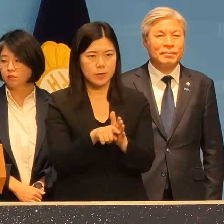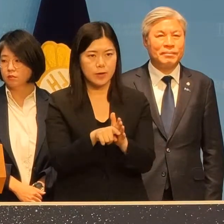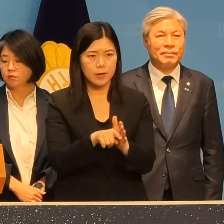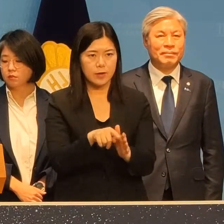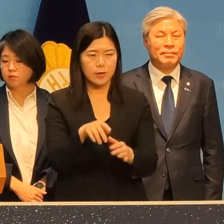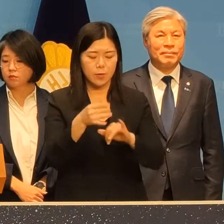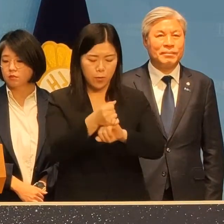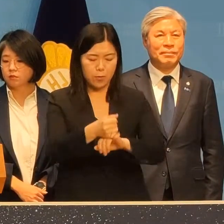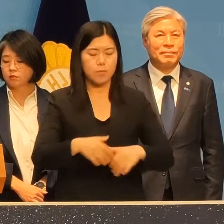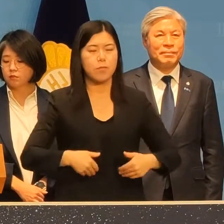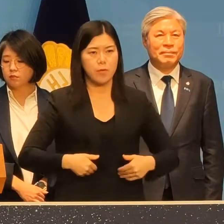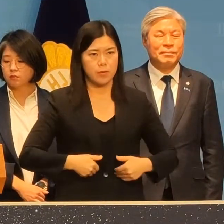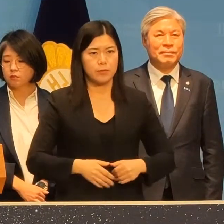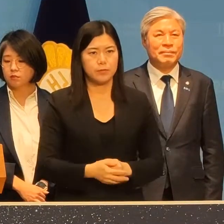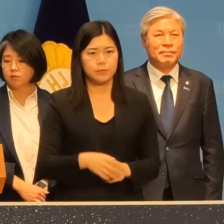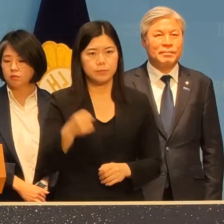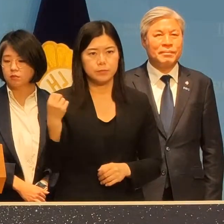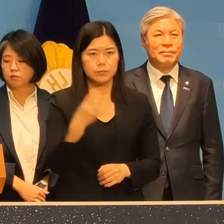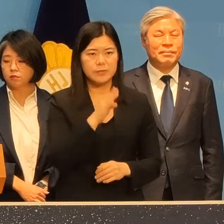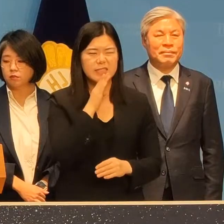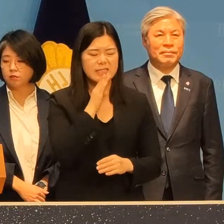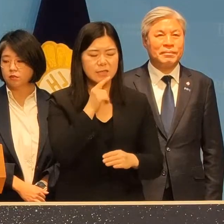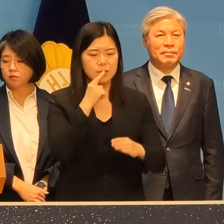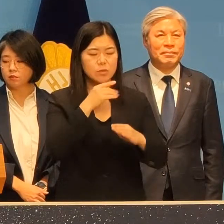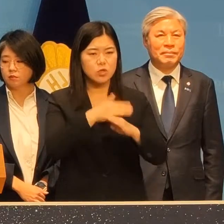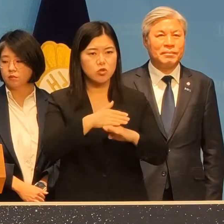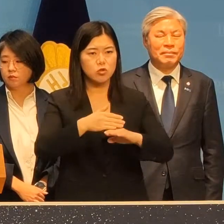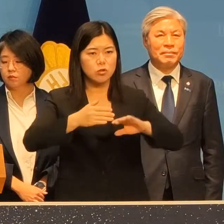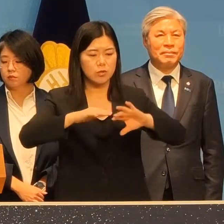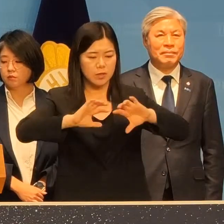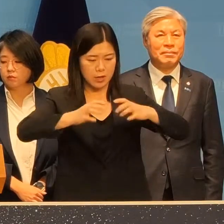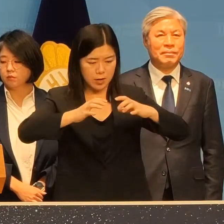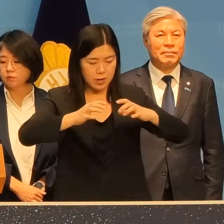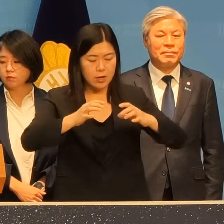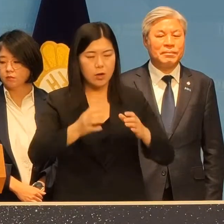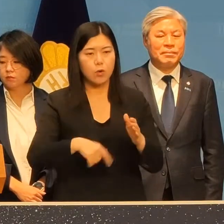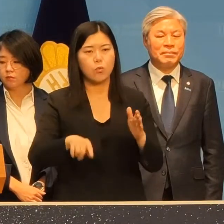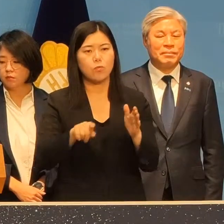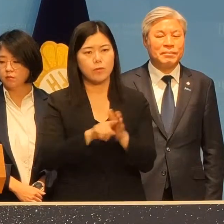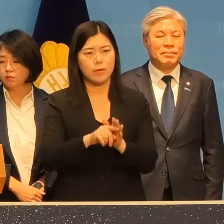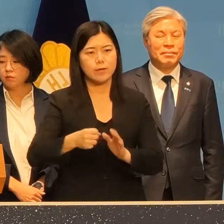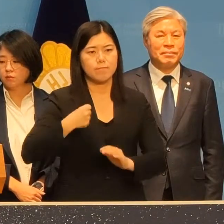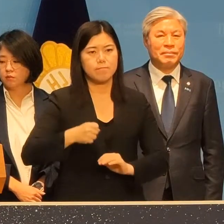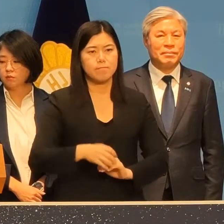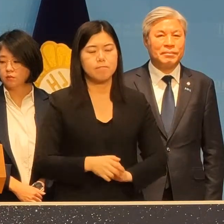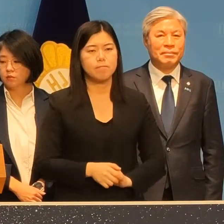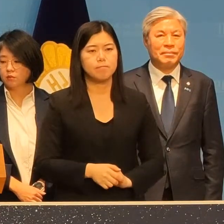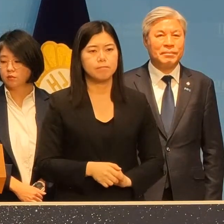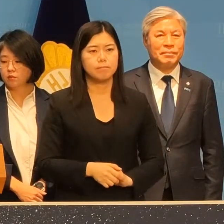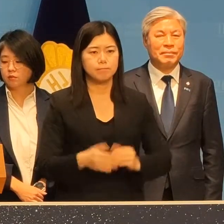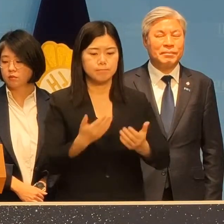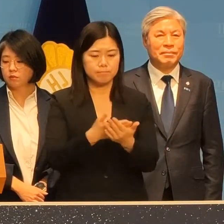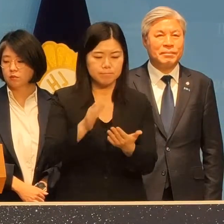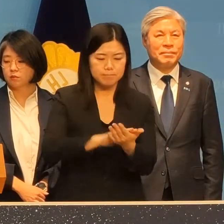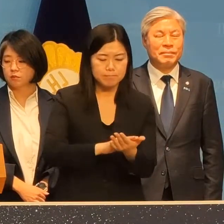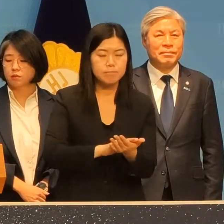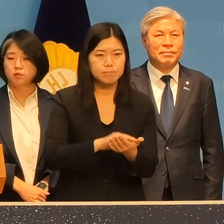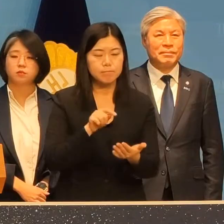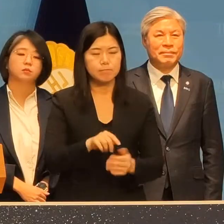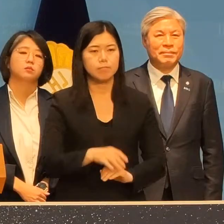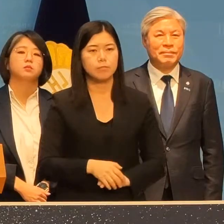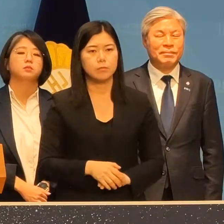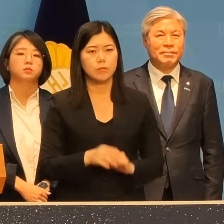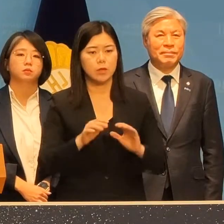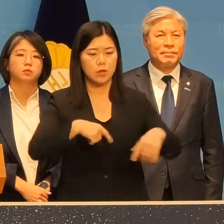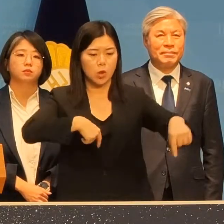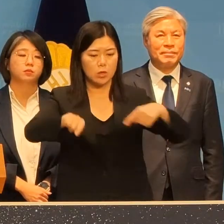과제이자 진정한 민주공화국으로 나아가는 핵심 동력입니다. 개혁과 혁신은